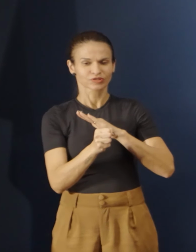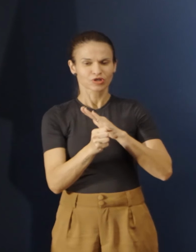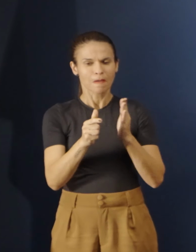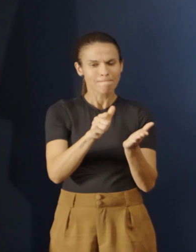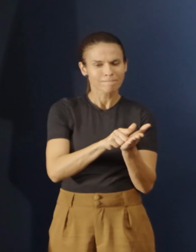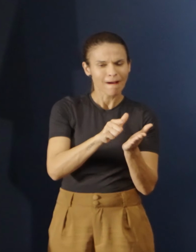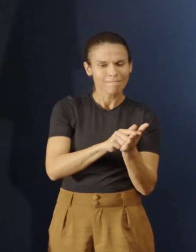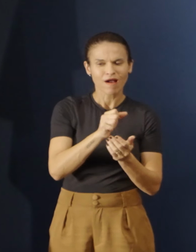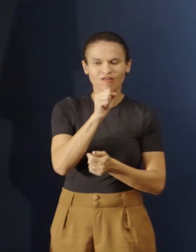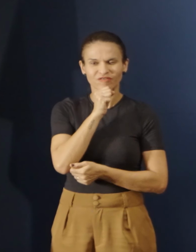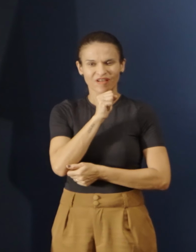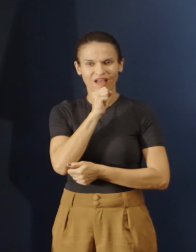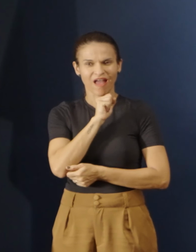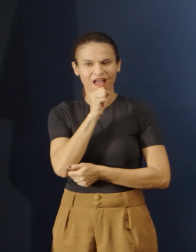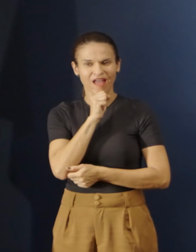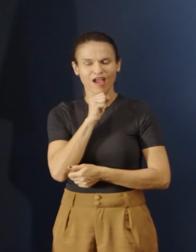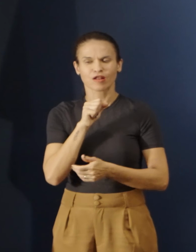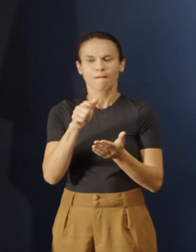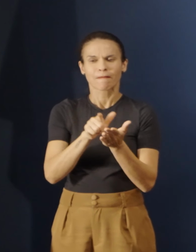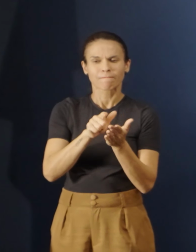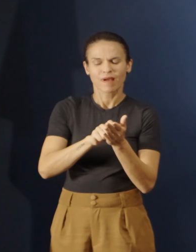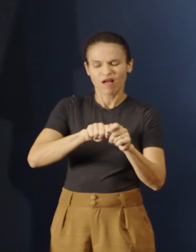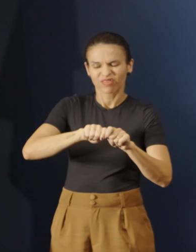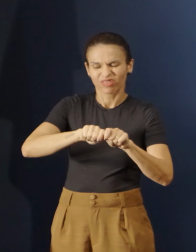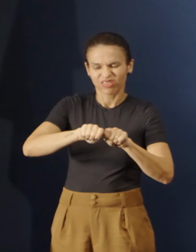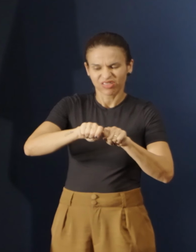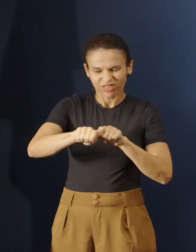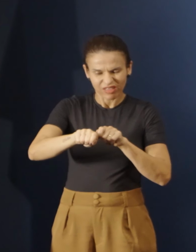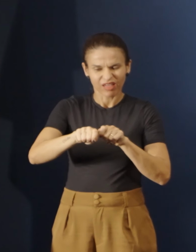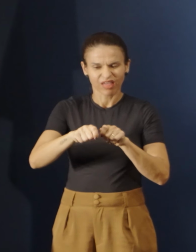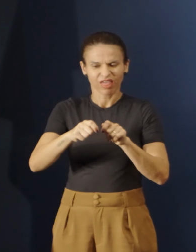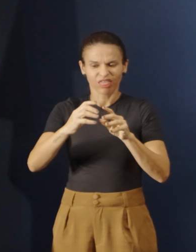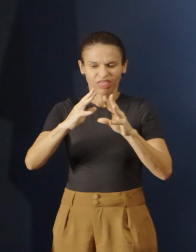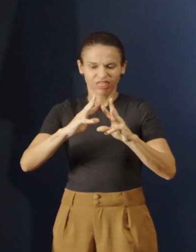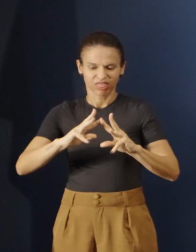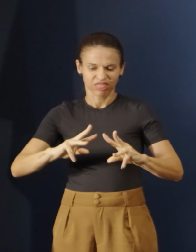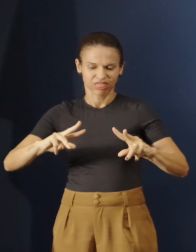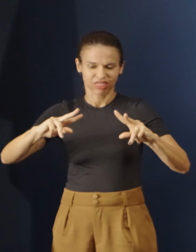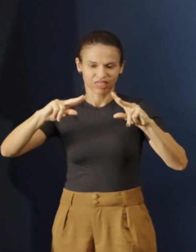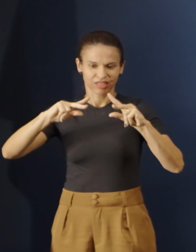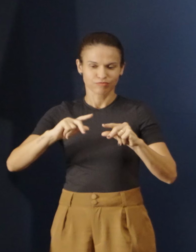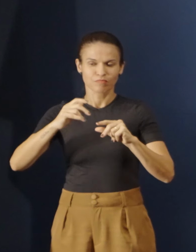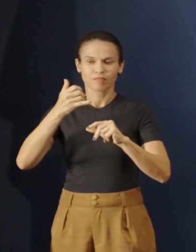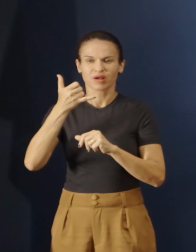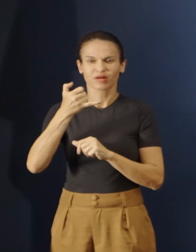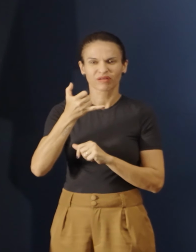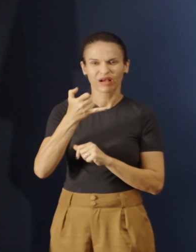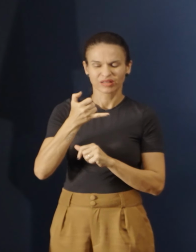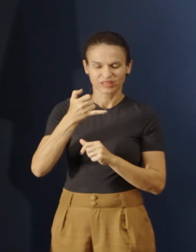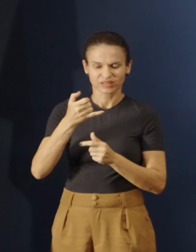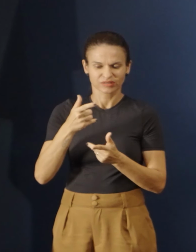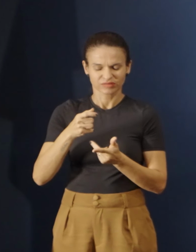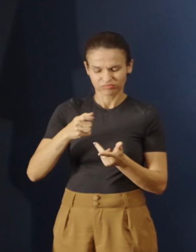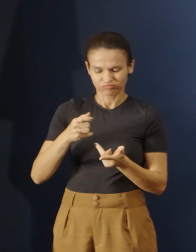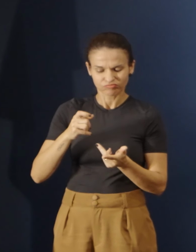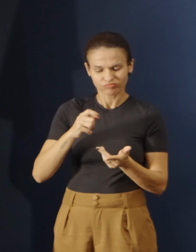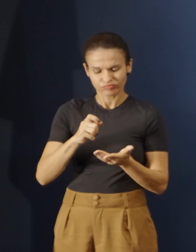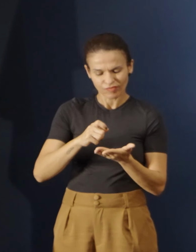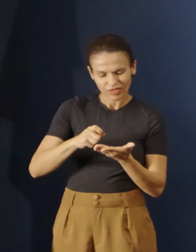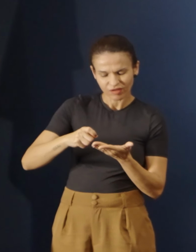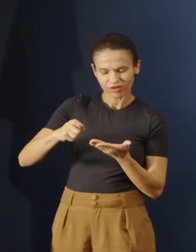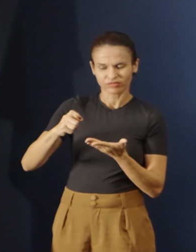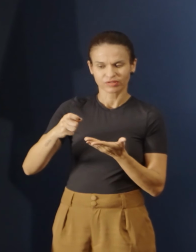papel antigo, papel rasgado pelo tempo, manchado por caneta de tinteiro, realmente assim, eu fico feliz,